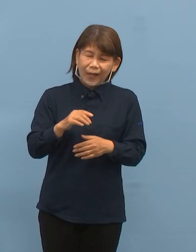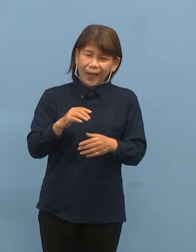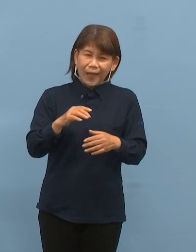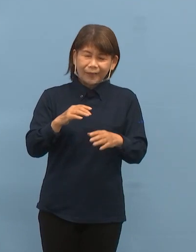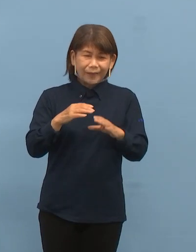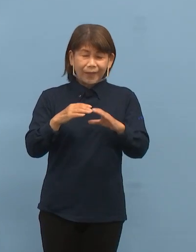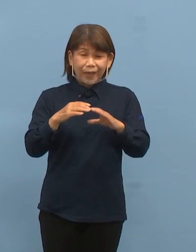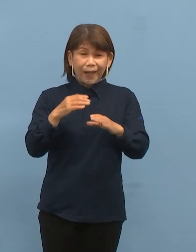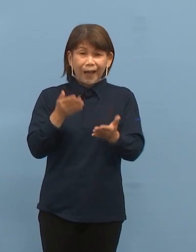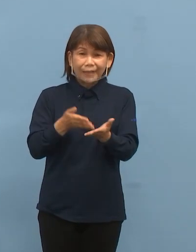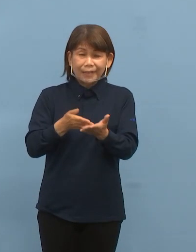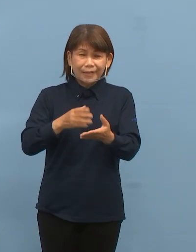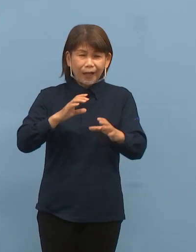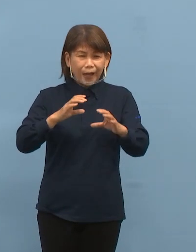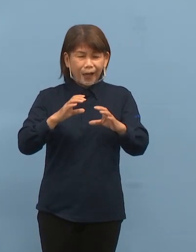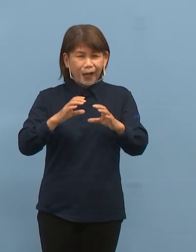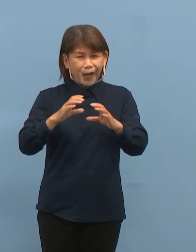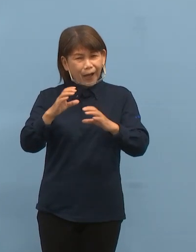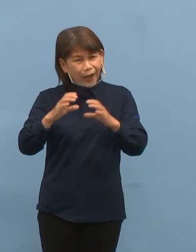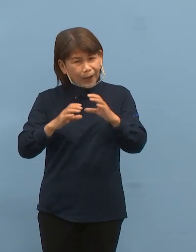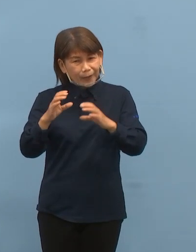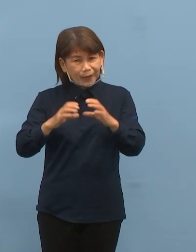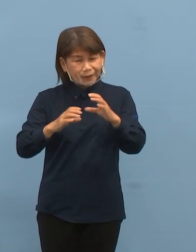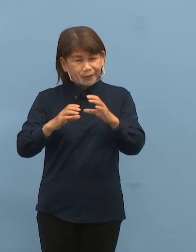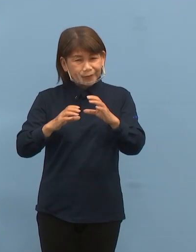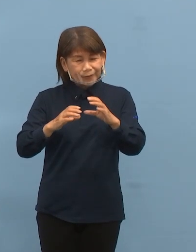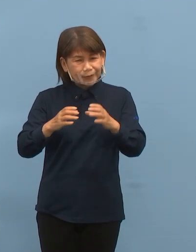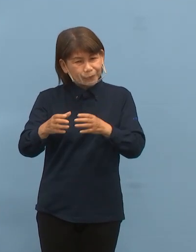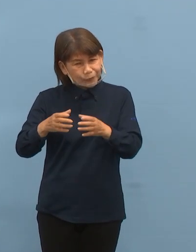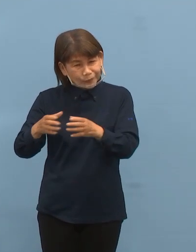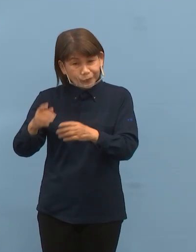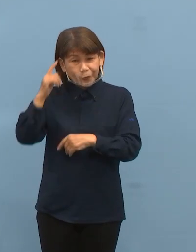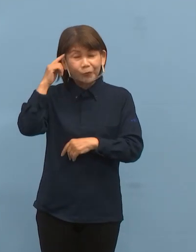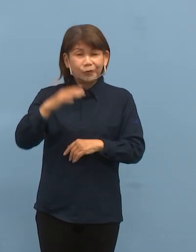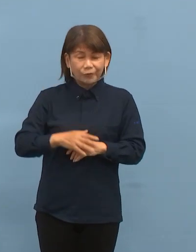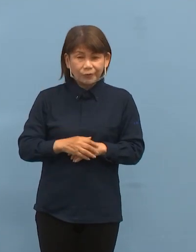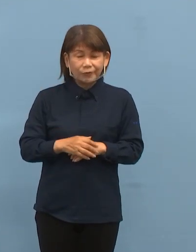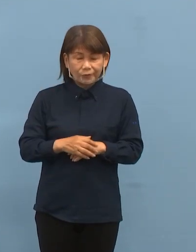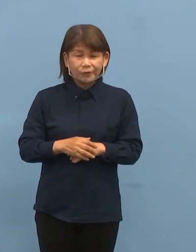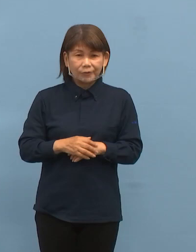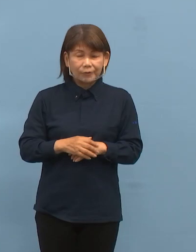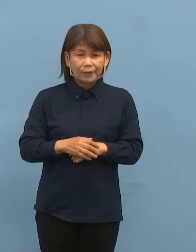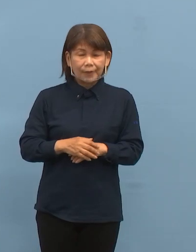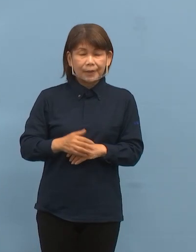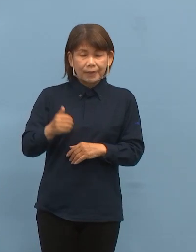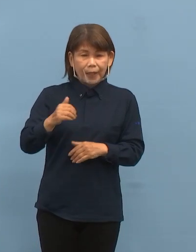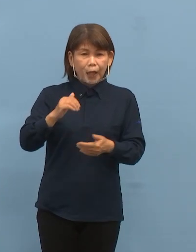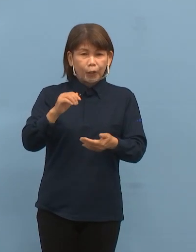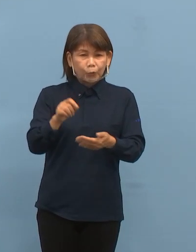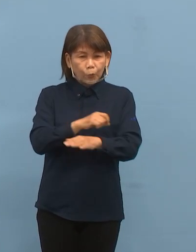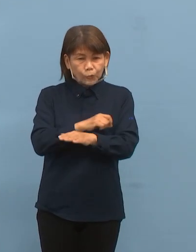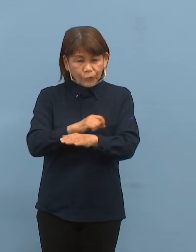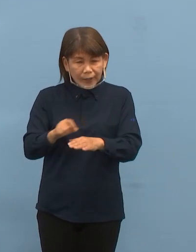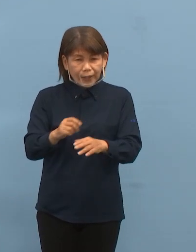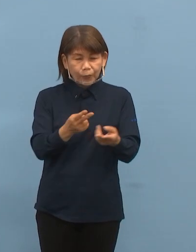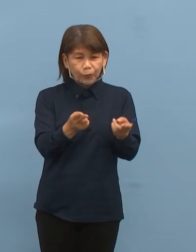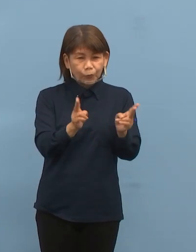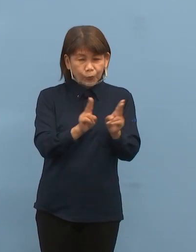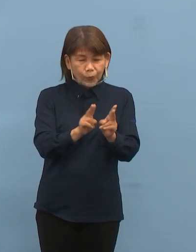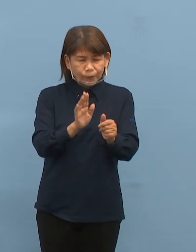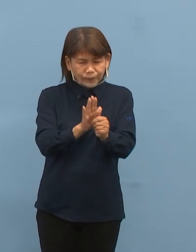ないということです。はい、特定の者を応援するということではない。